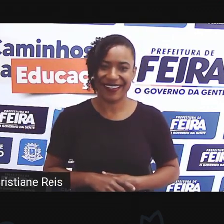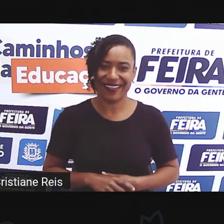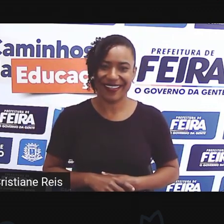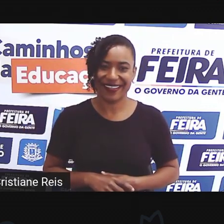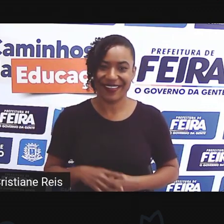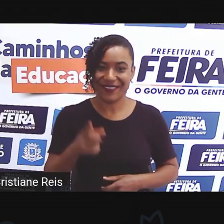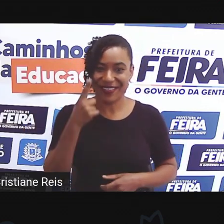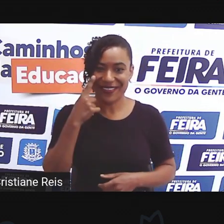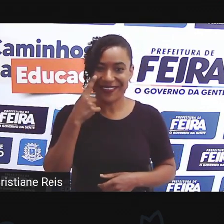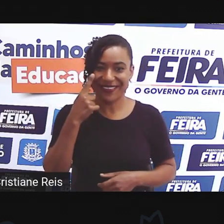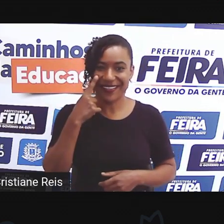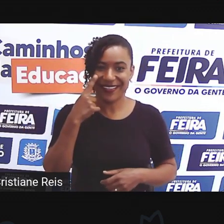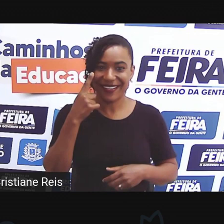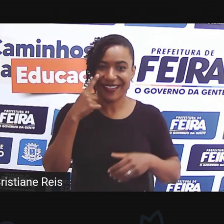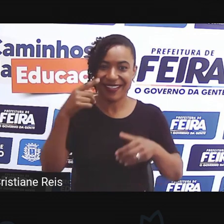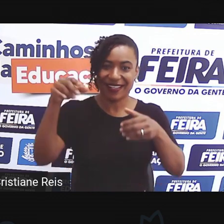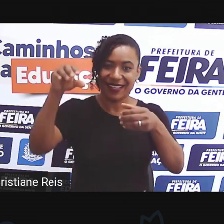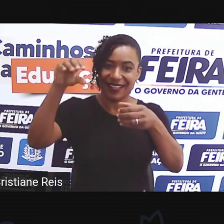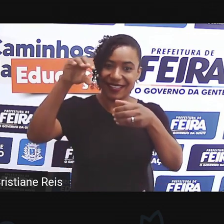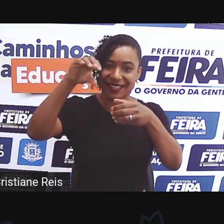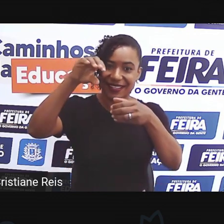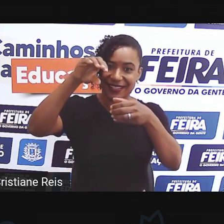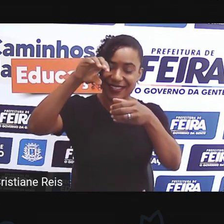Vamos lá. Vamos lá, vamos lá, vamos lá.